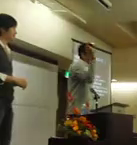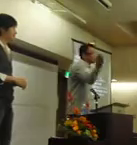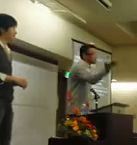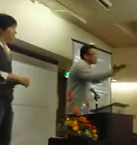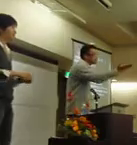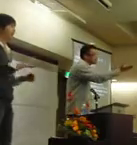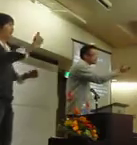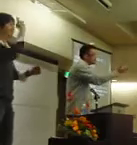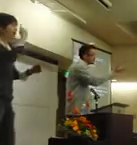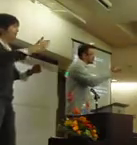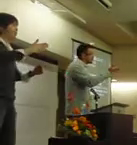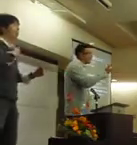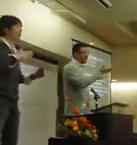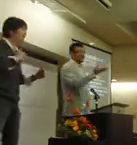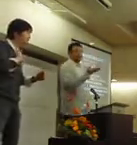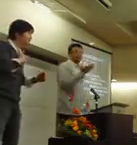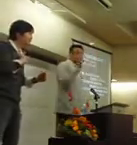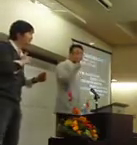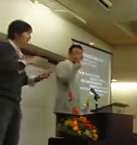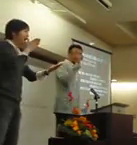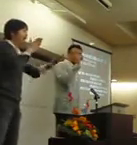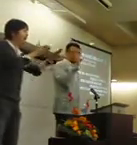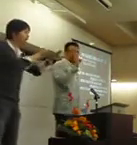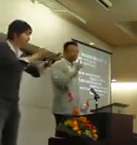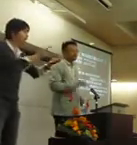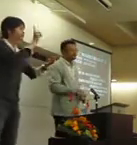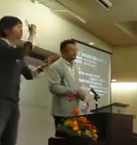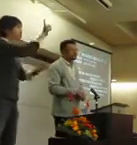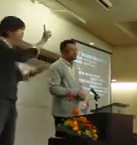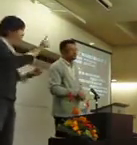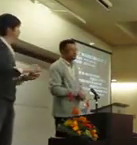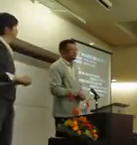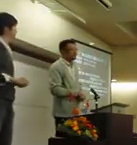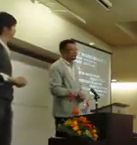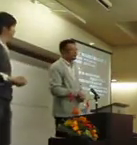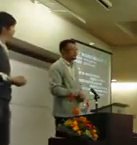ている。誰でも分かるという話の一つは、